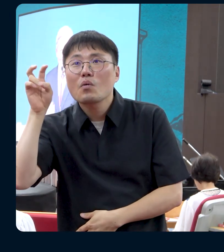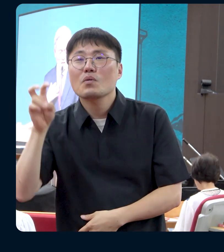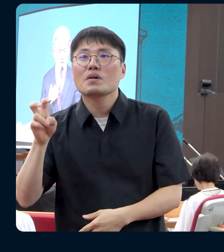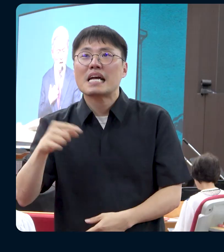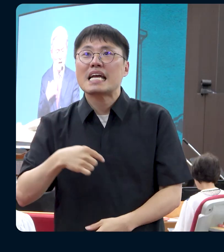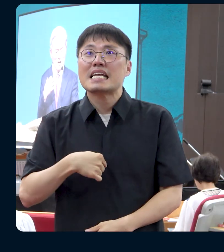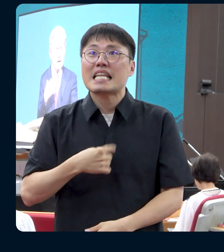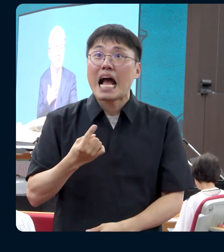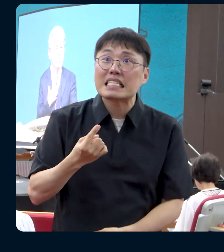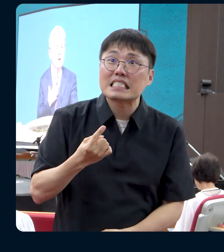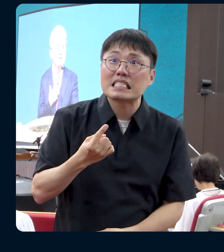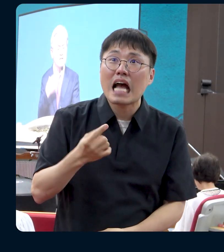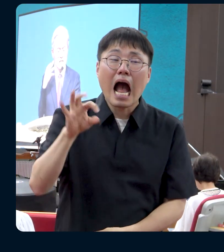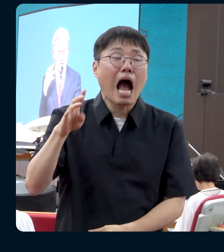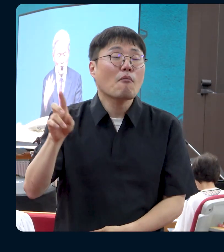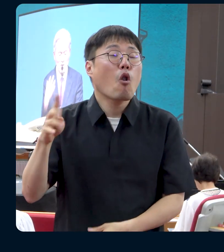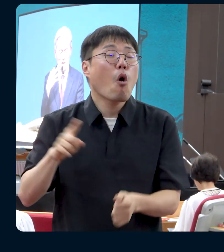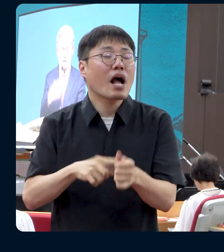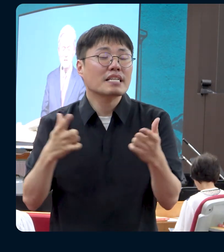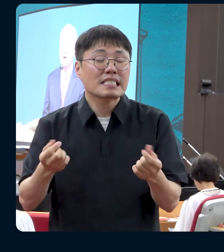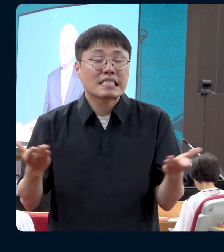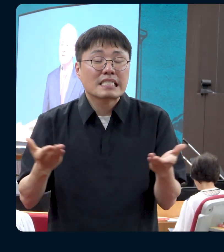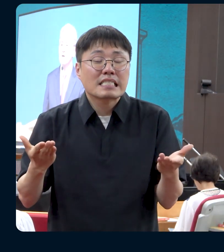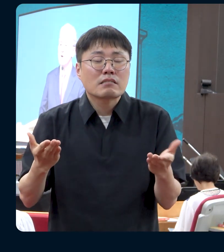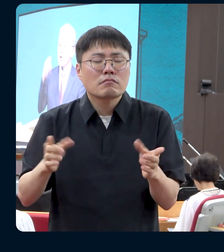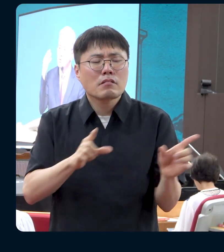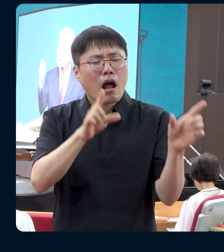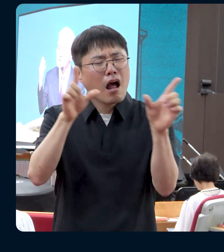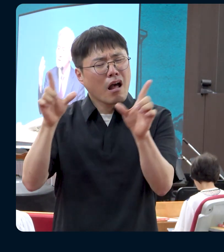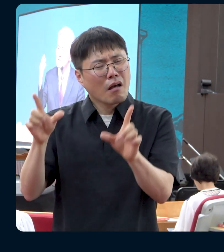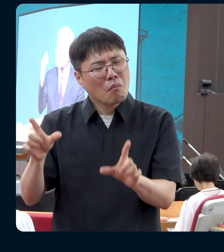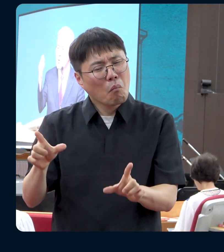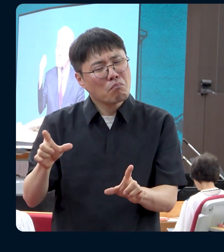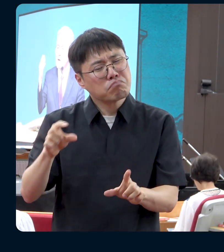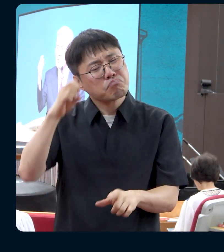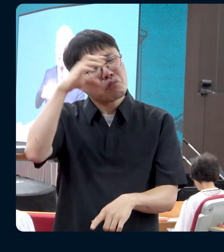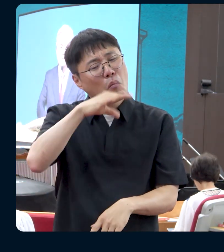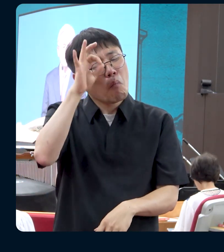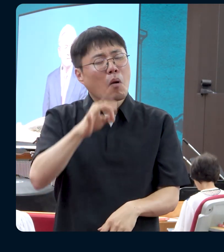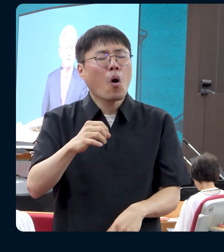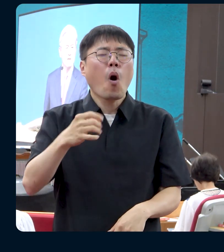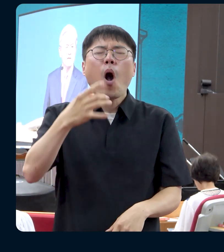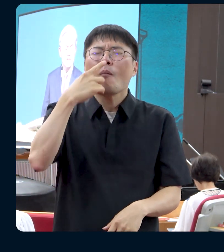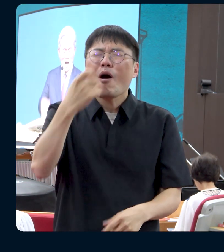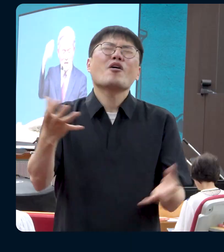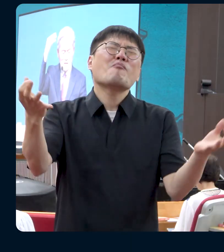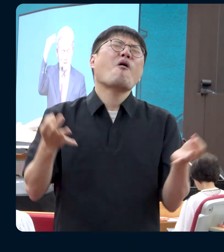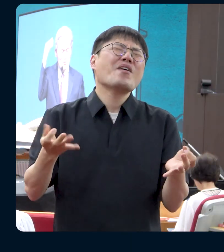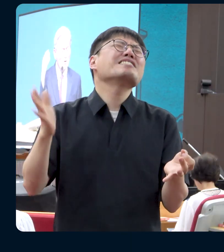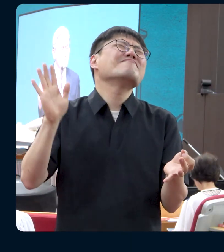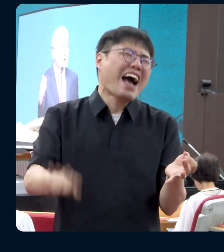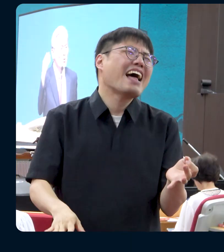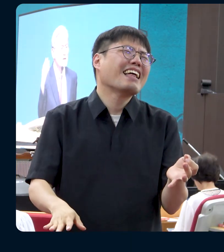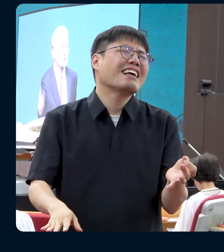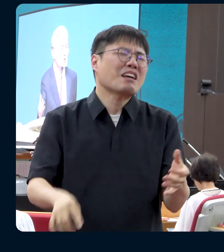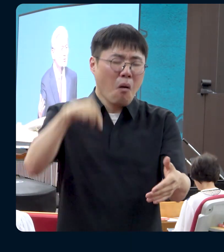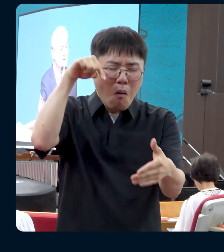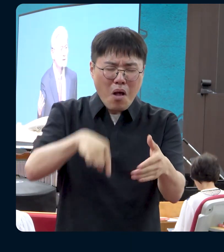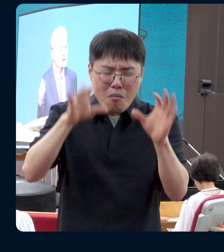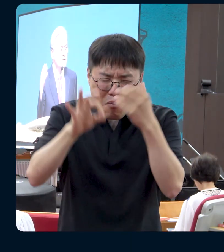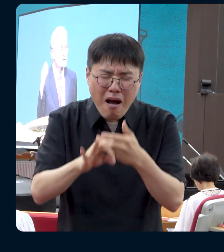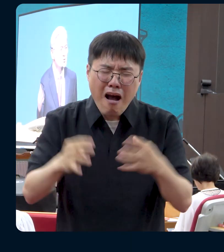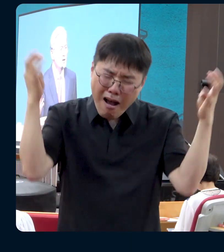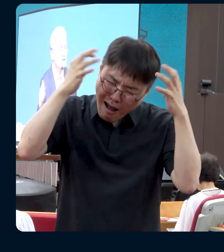혹시 자신이나 아볼로 같은 사역자들의 삶이 언뜻 폼나 보이지만 사실